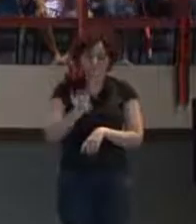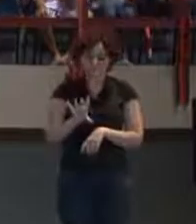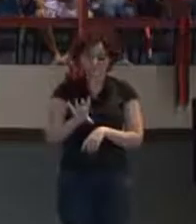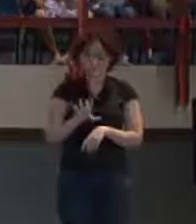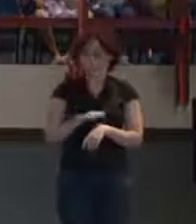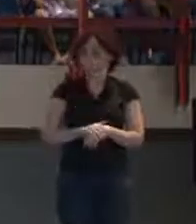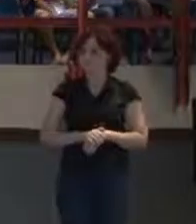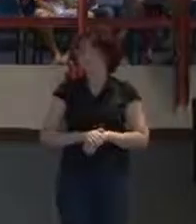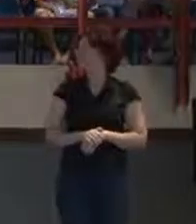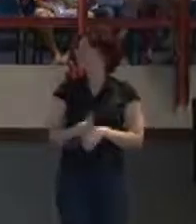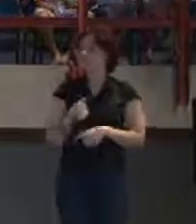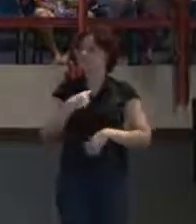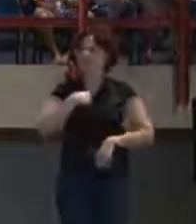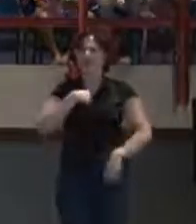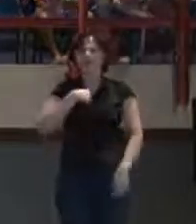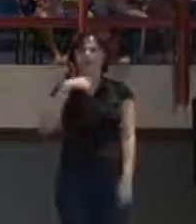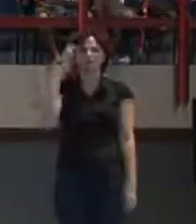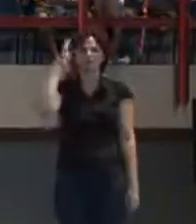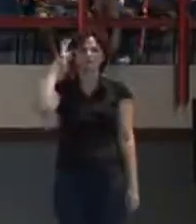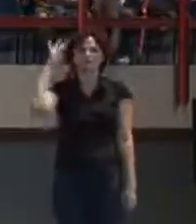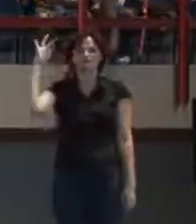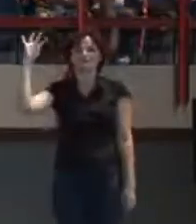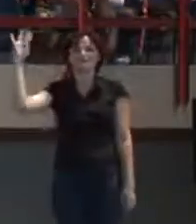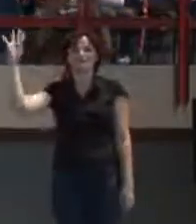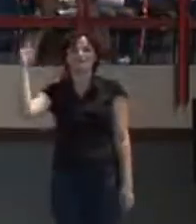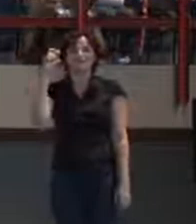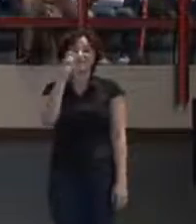Primeiro, eu fico imaginando as 5 coitadas.